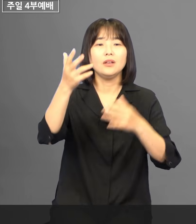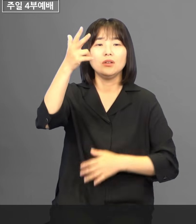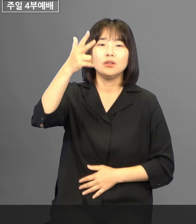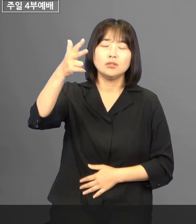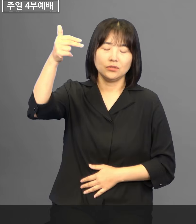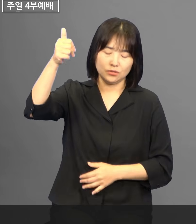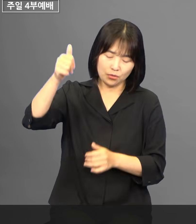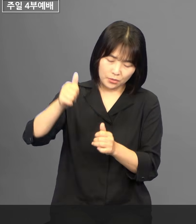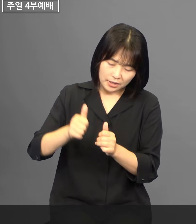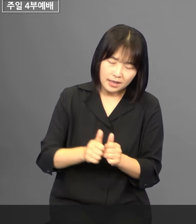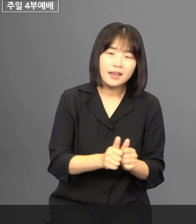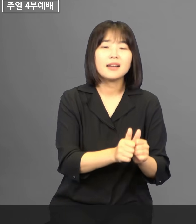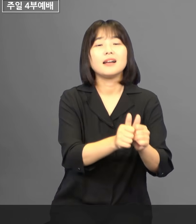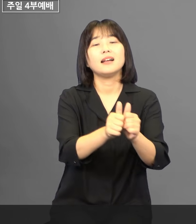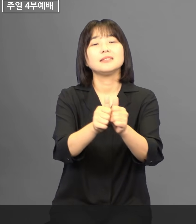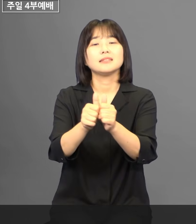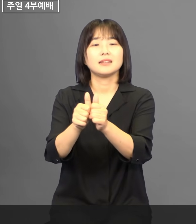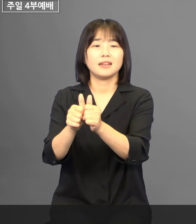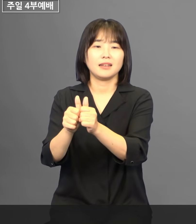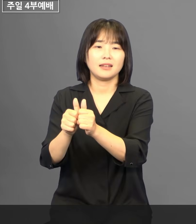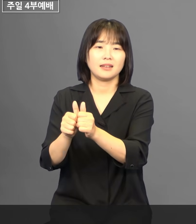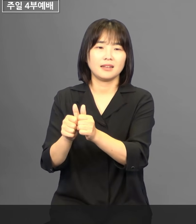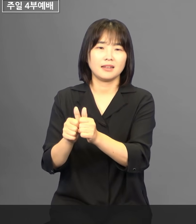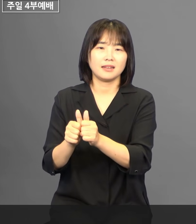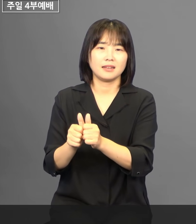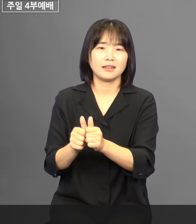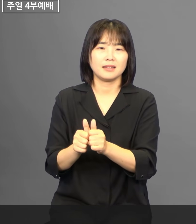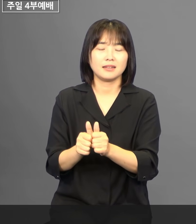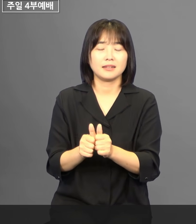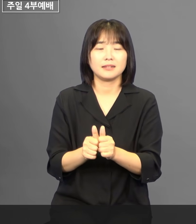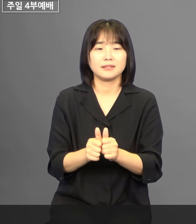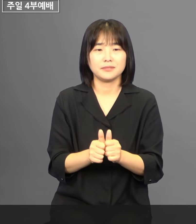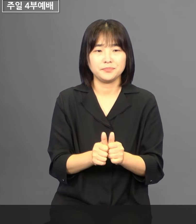할렐루야 주 동행하시네